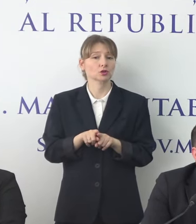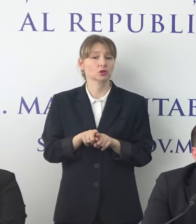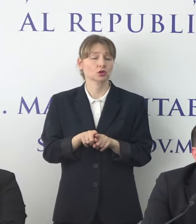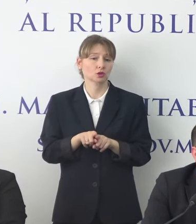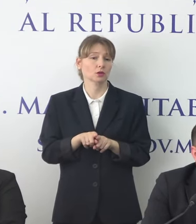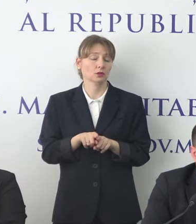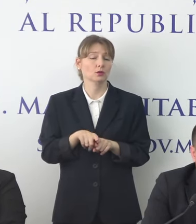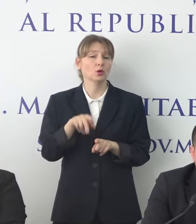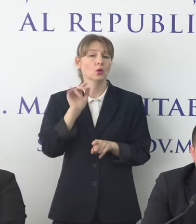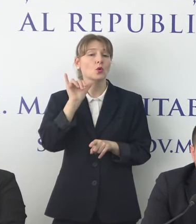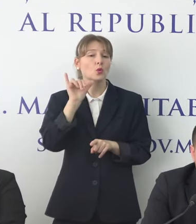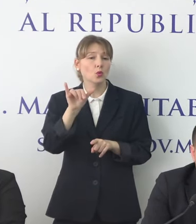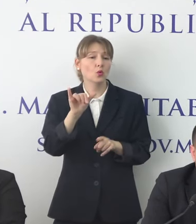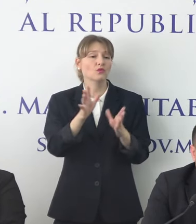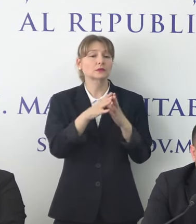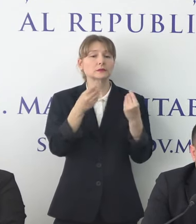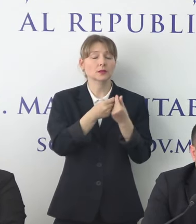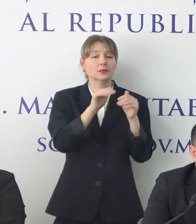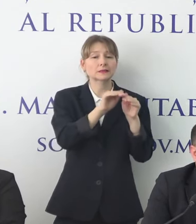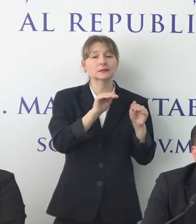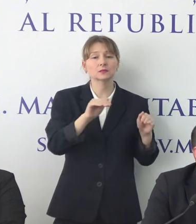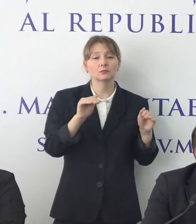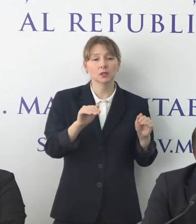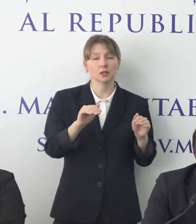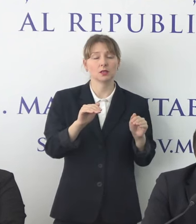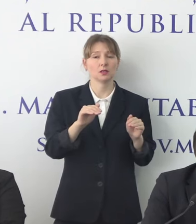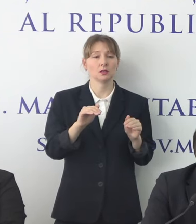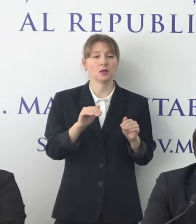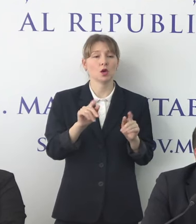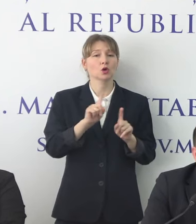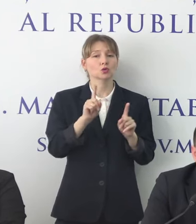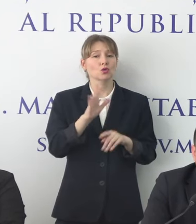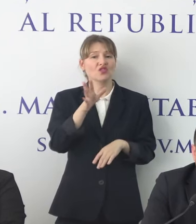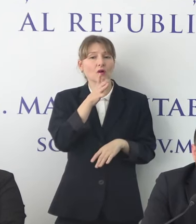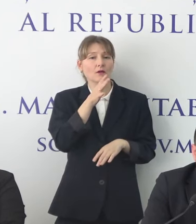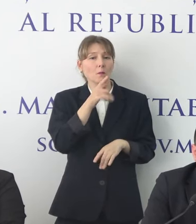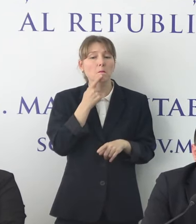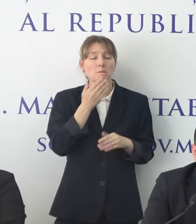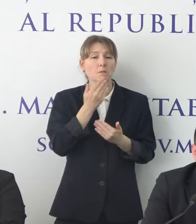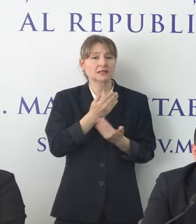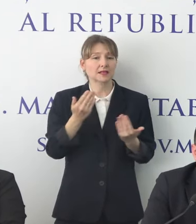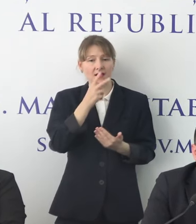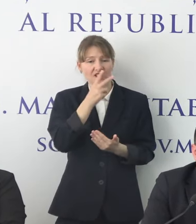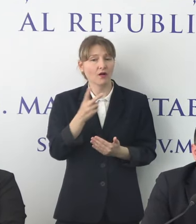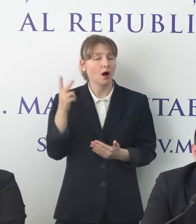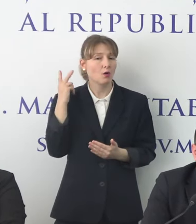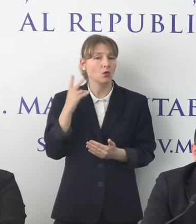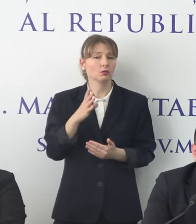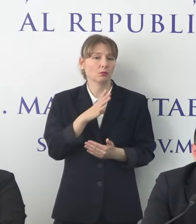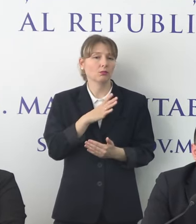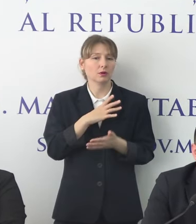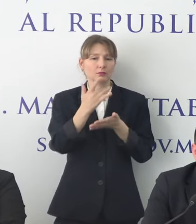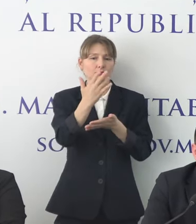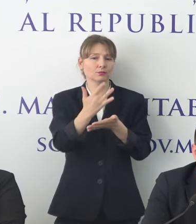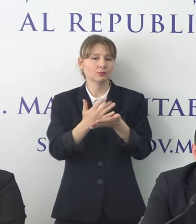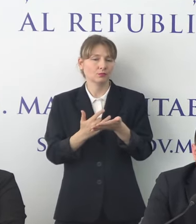familiile copii, vreau să spun că în ultimii 2 ani am avut un set de măsuri care au venit